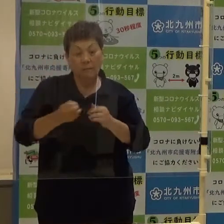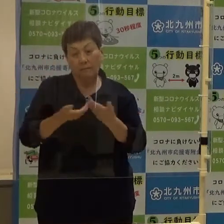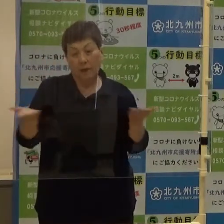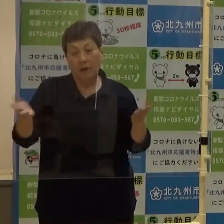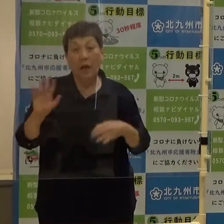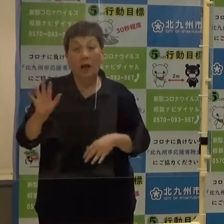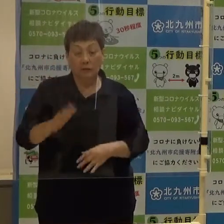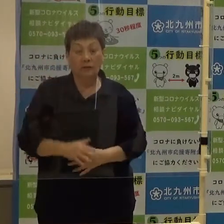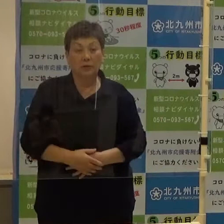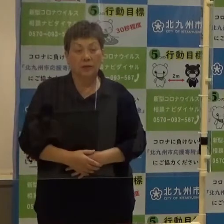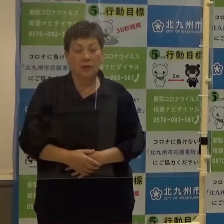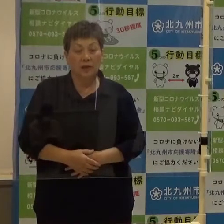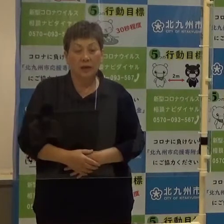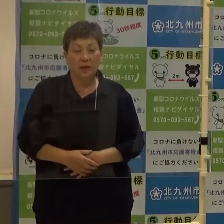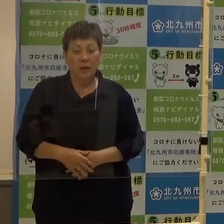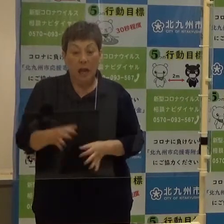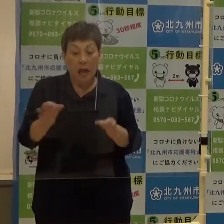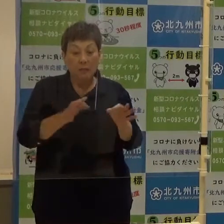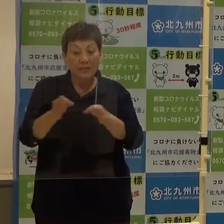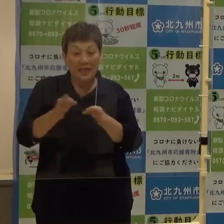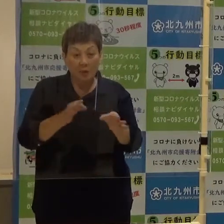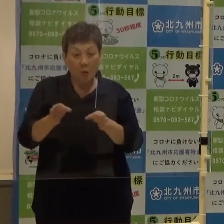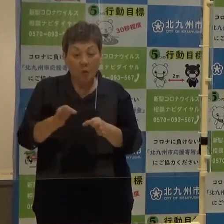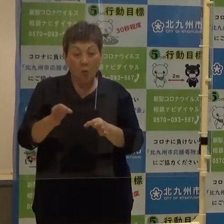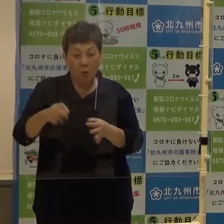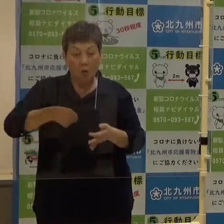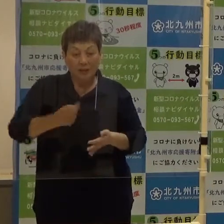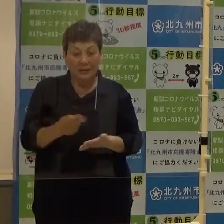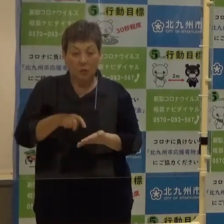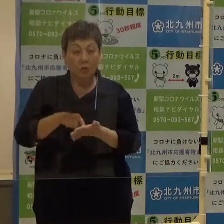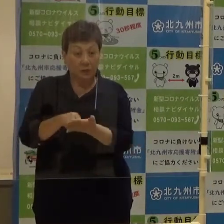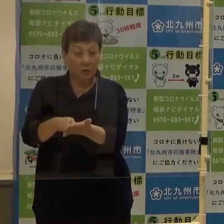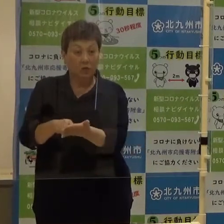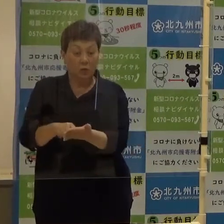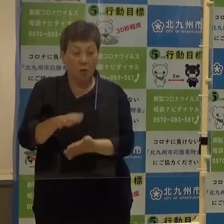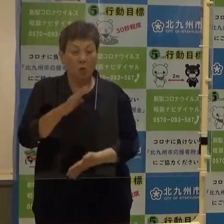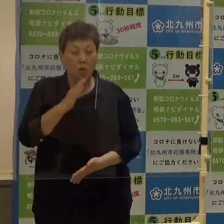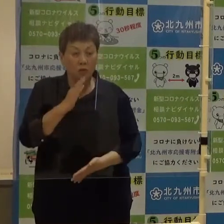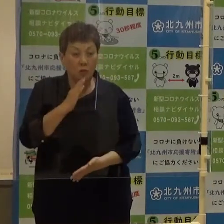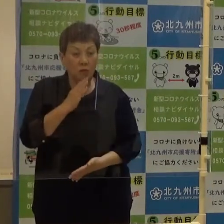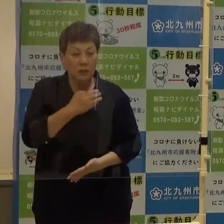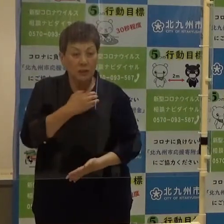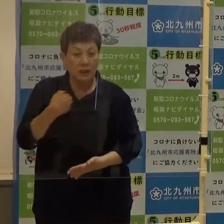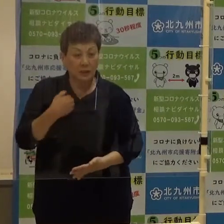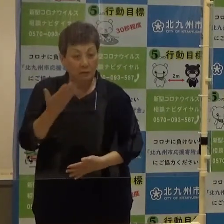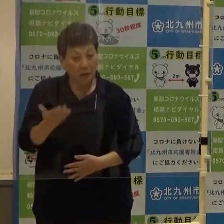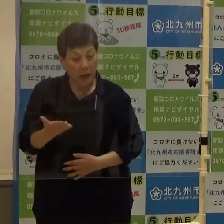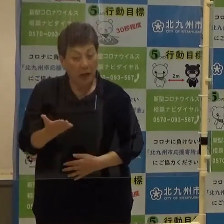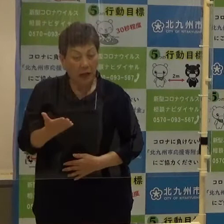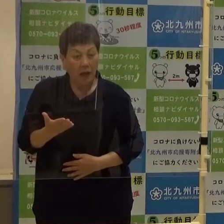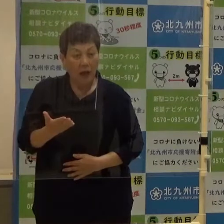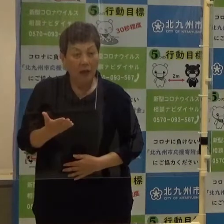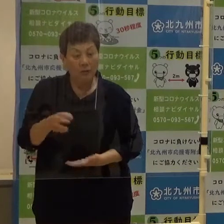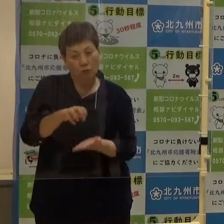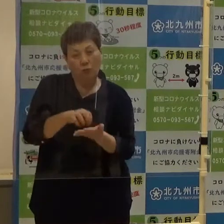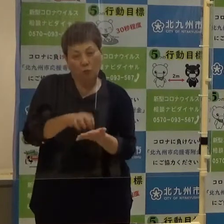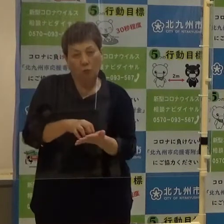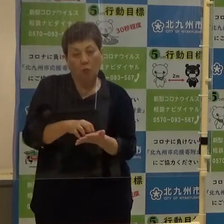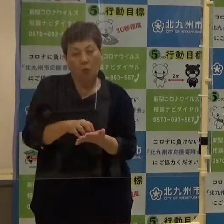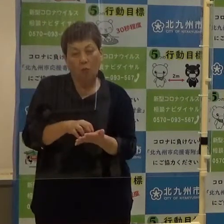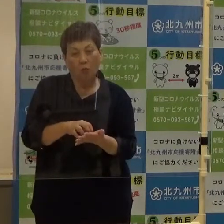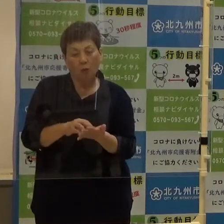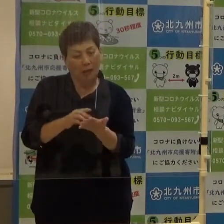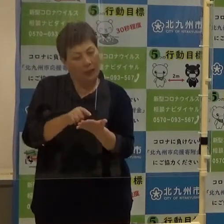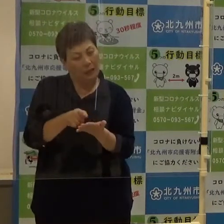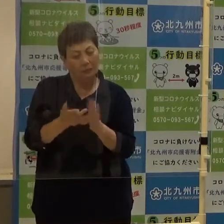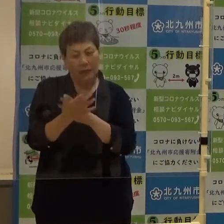あくまでそのお店の自己申告であって本当にそれがなされているかどうかの裏付けというのが非常に